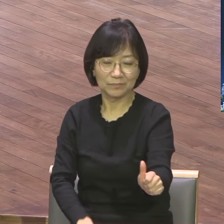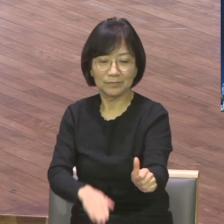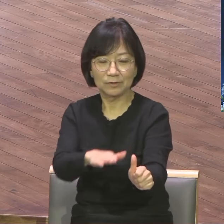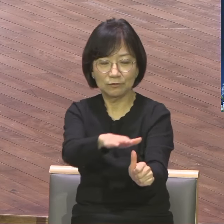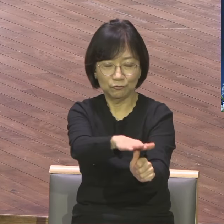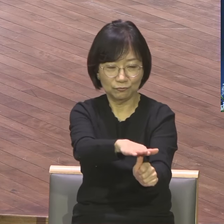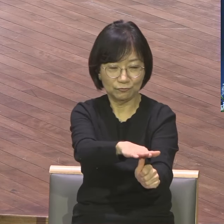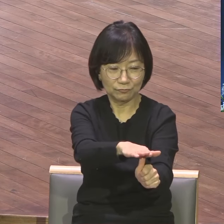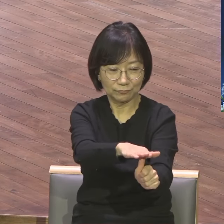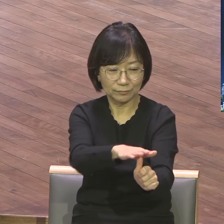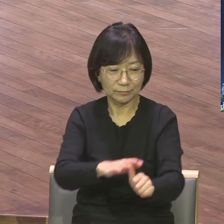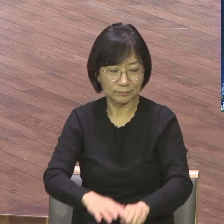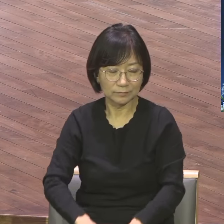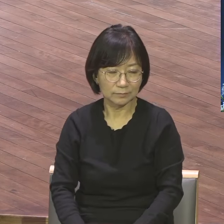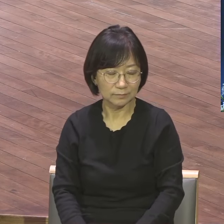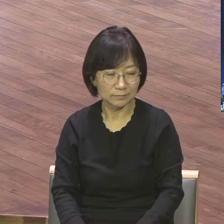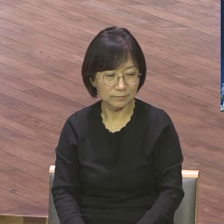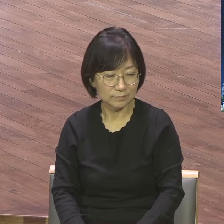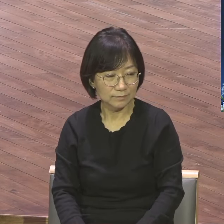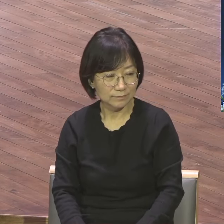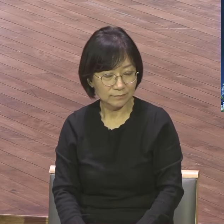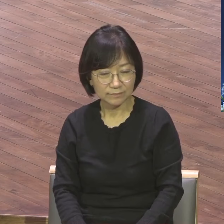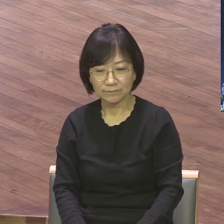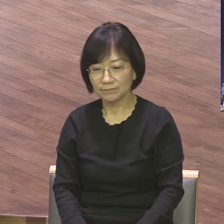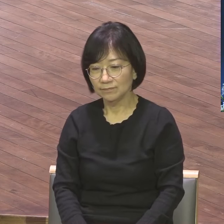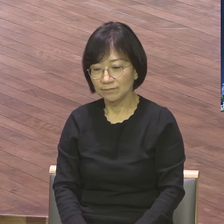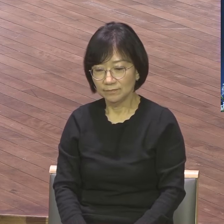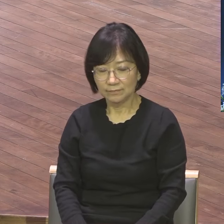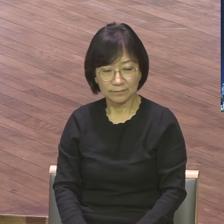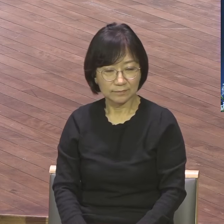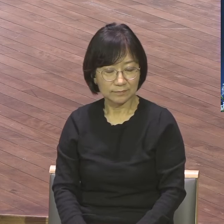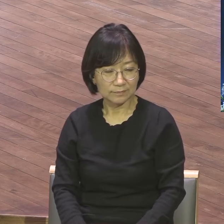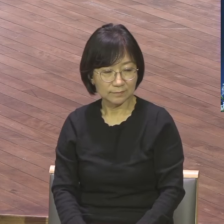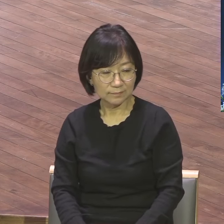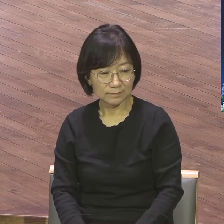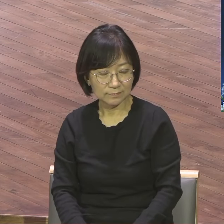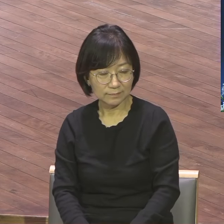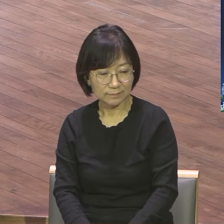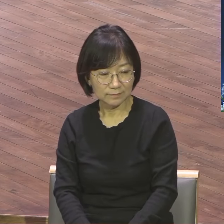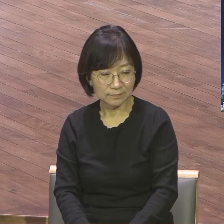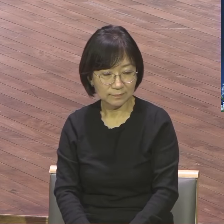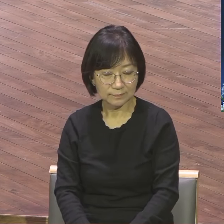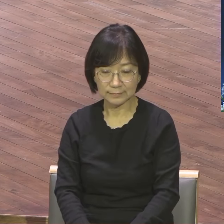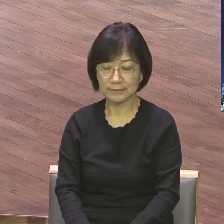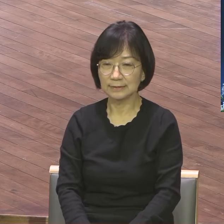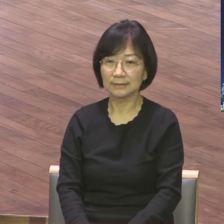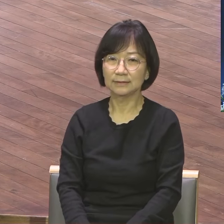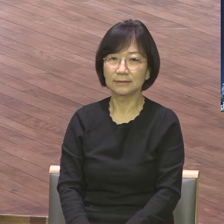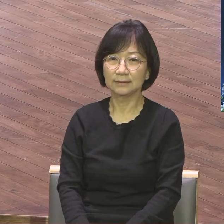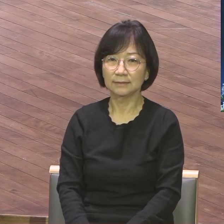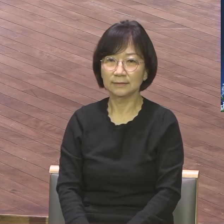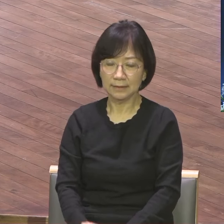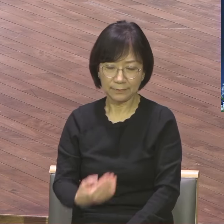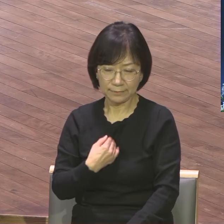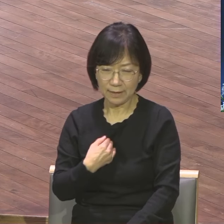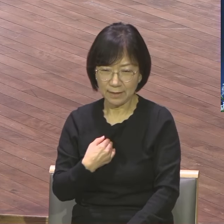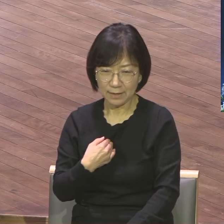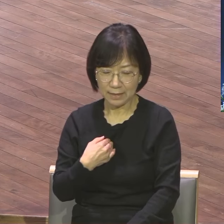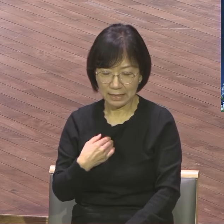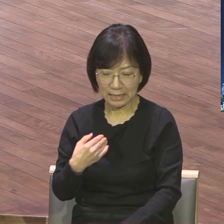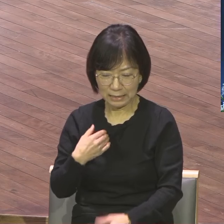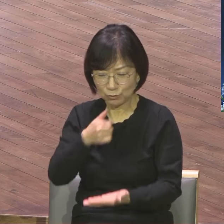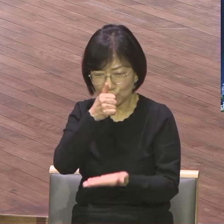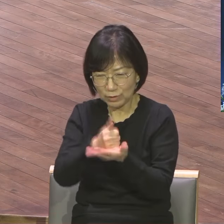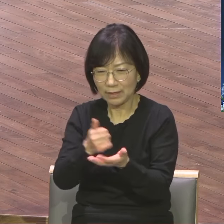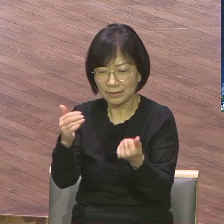없어요. 반드시 대가를 치러야 됩니다. 내가 그 죄의 대가로 죽어야 되는데